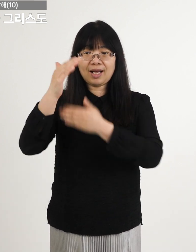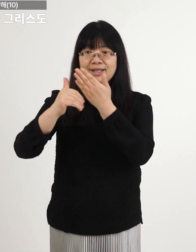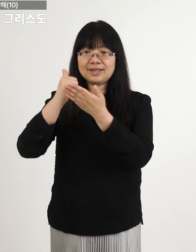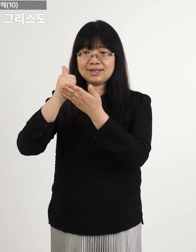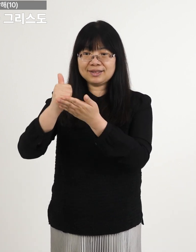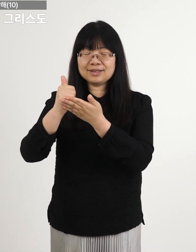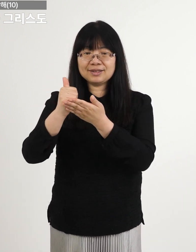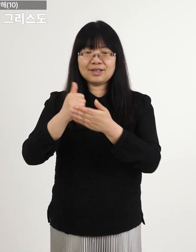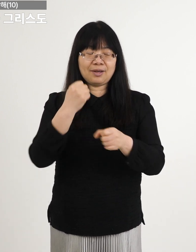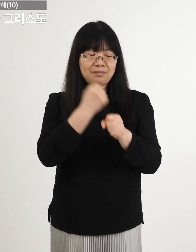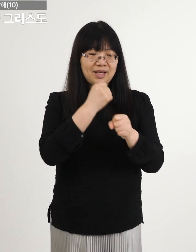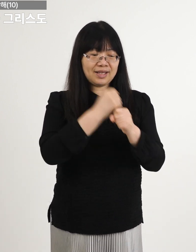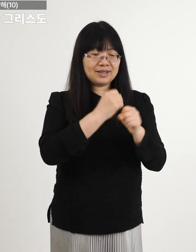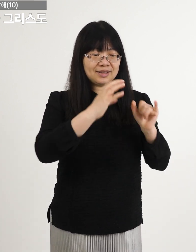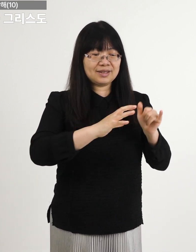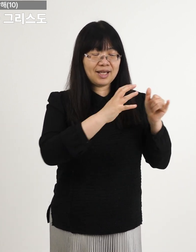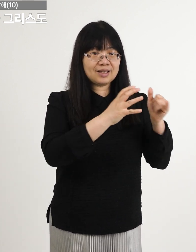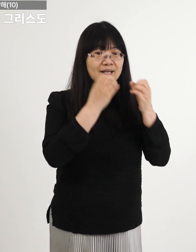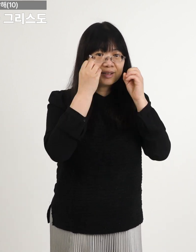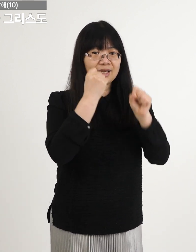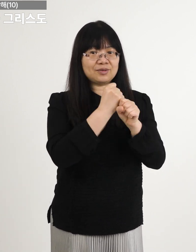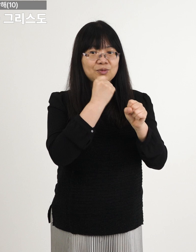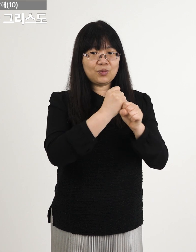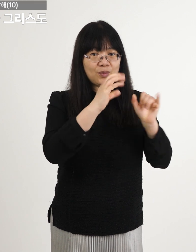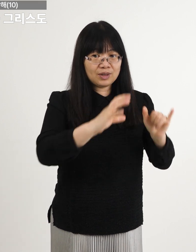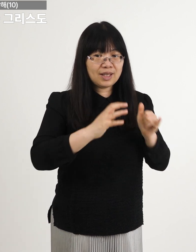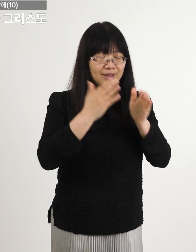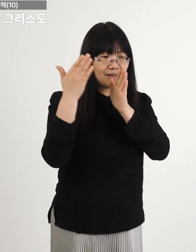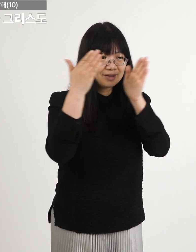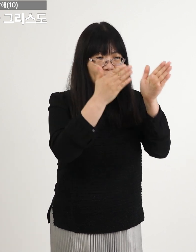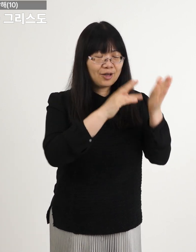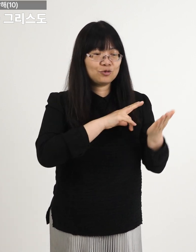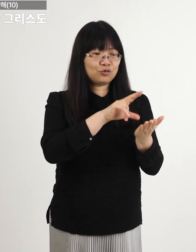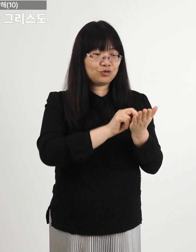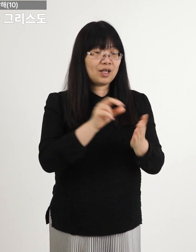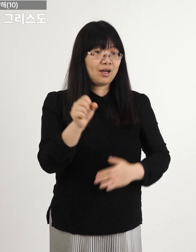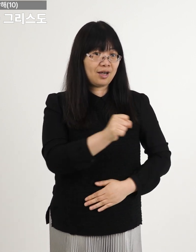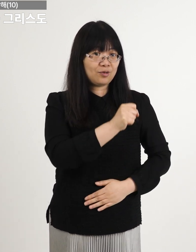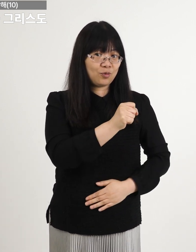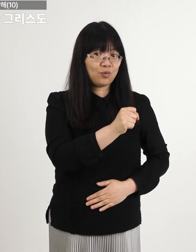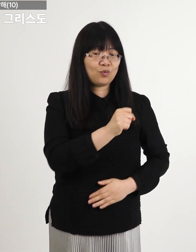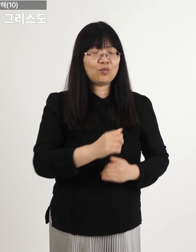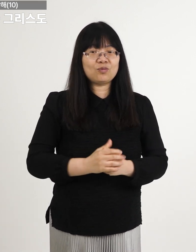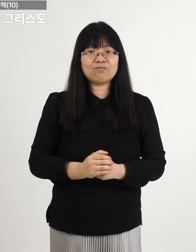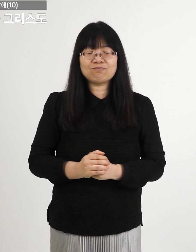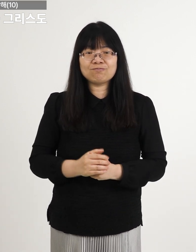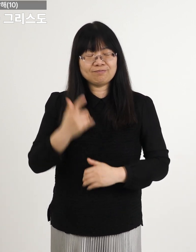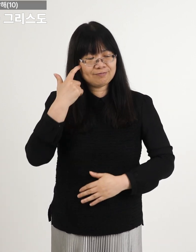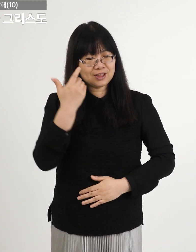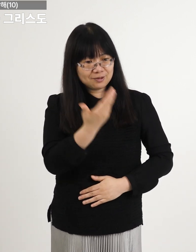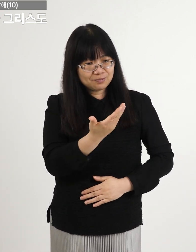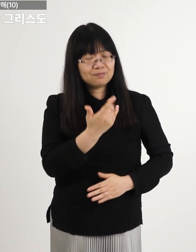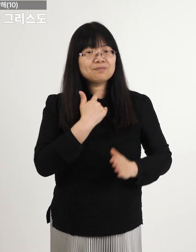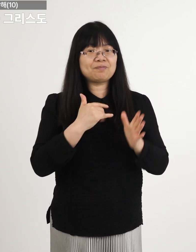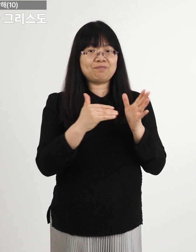하나님의 피조 세계, 창조 세계에 대한 주제들을 놓고 질문을